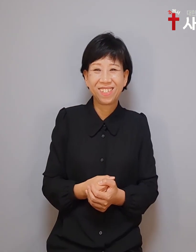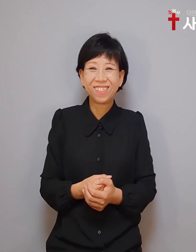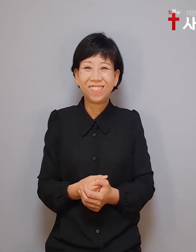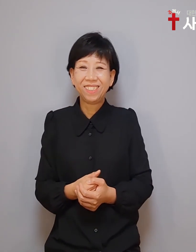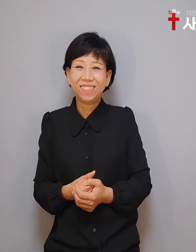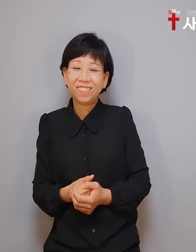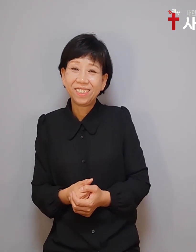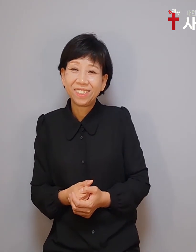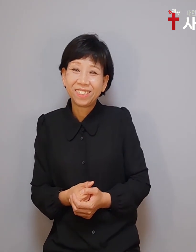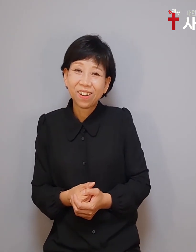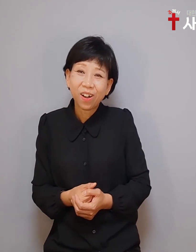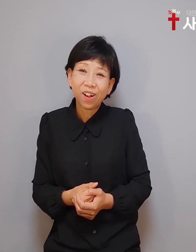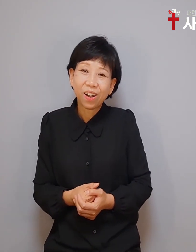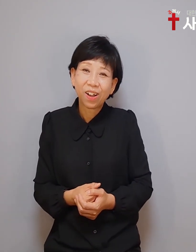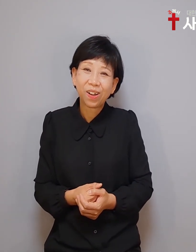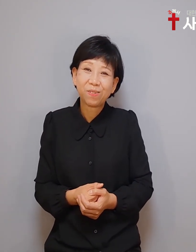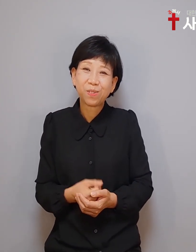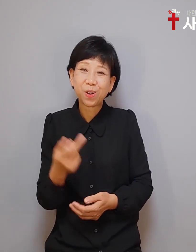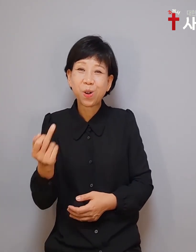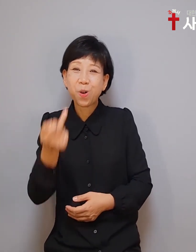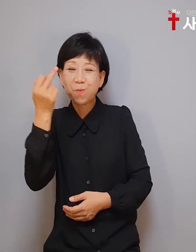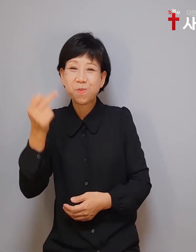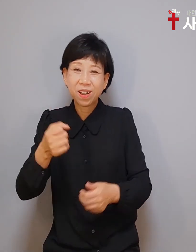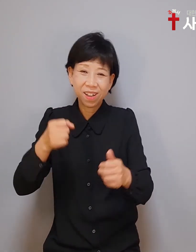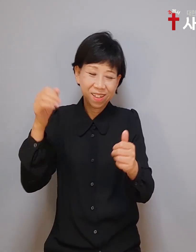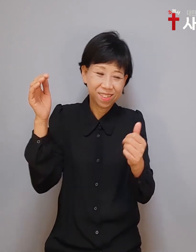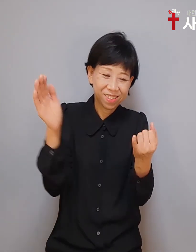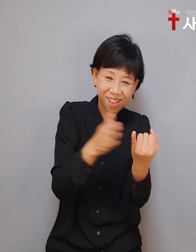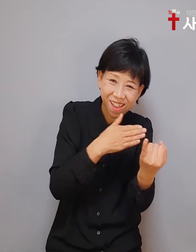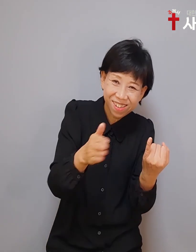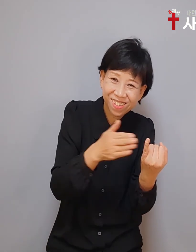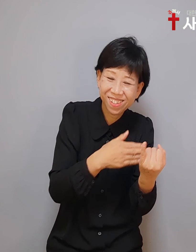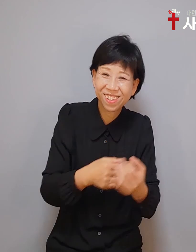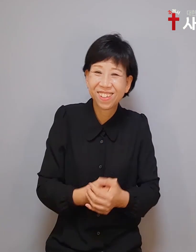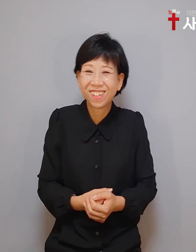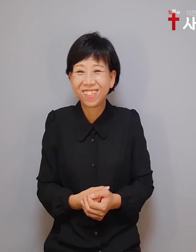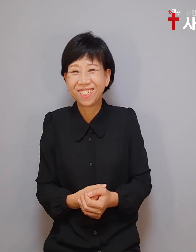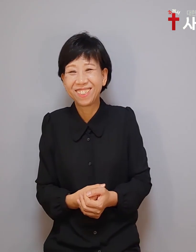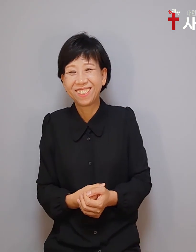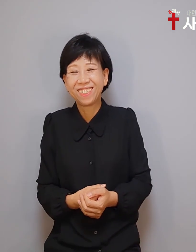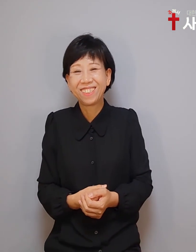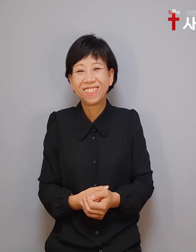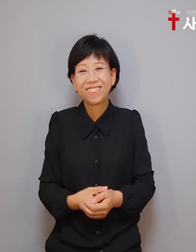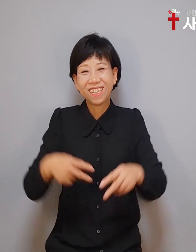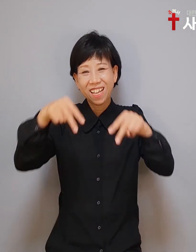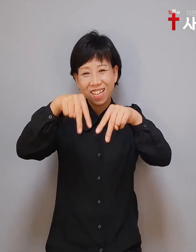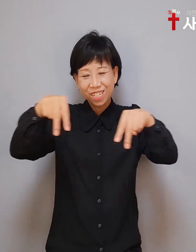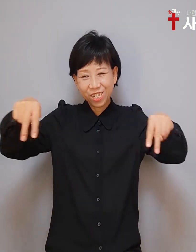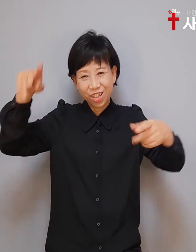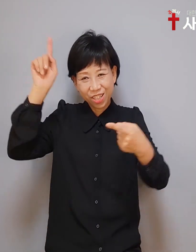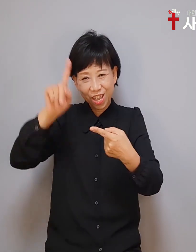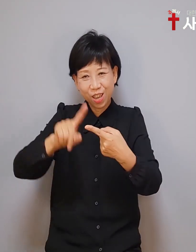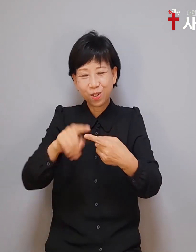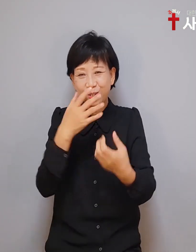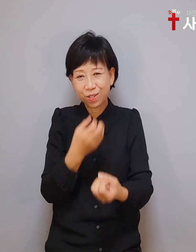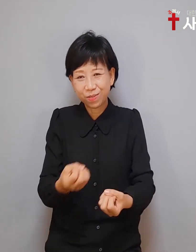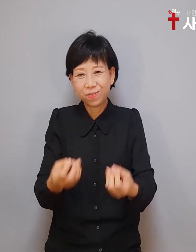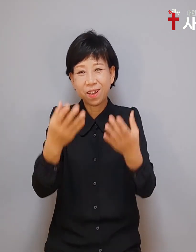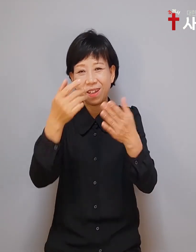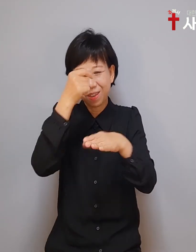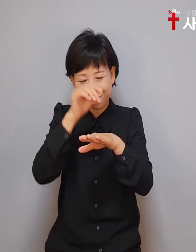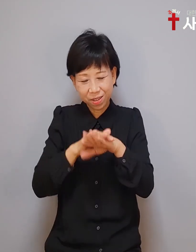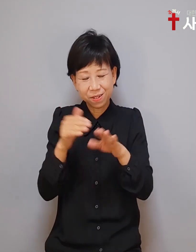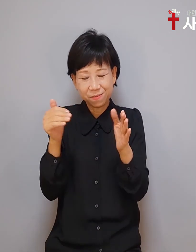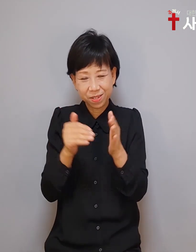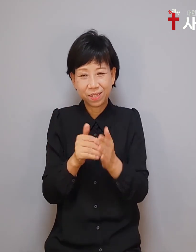지수는 오빠가 막 때리네요. 네. 우리 다 그냥 서 계신 채로 우리 제가 기도 잠깐 하고 축도하고 예배를